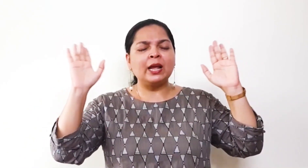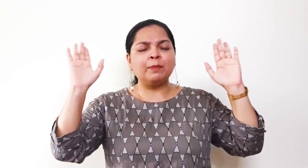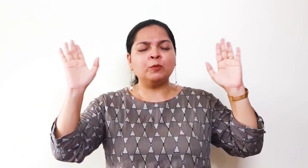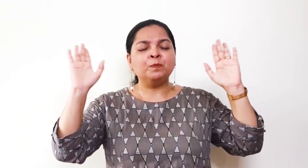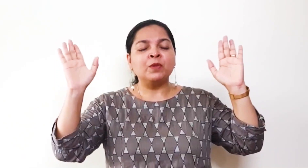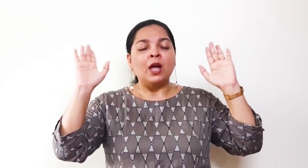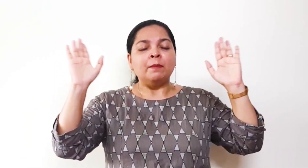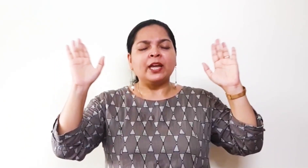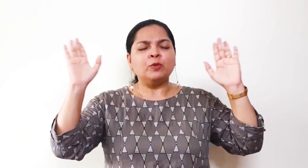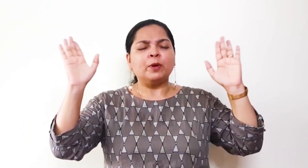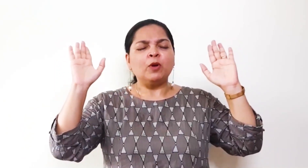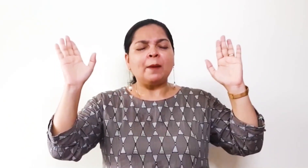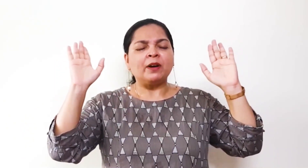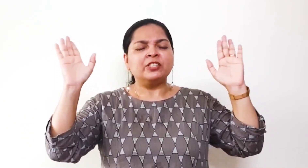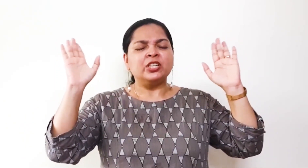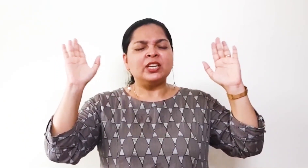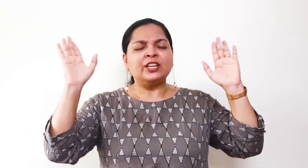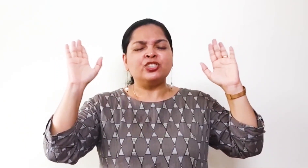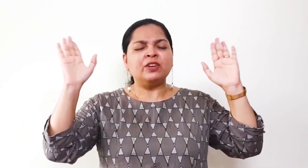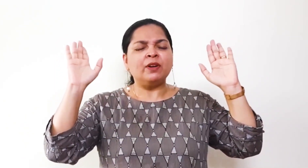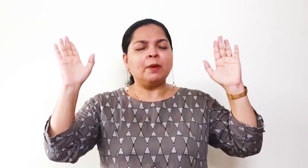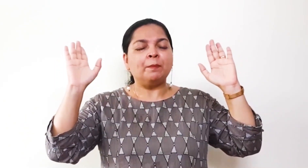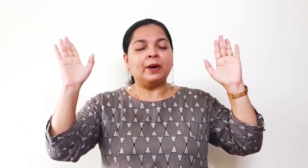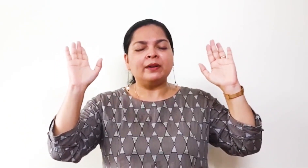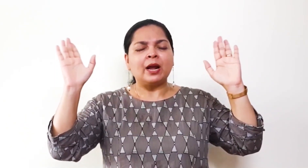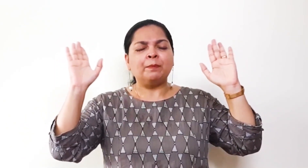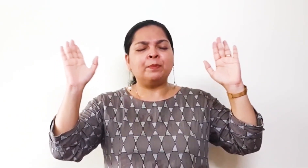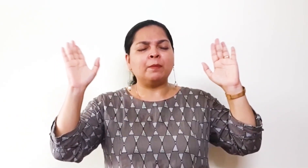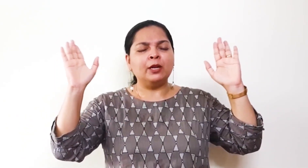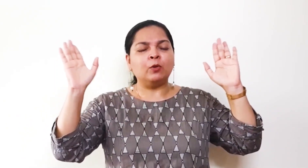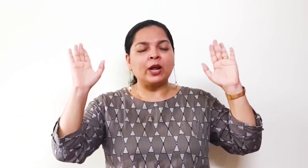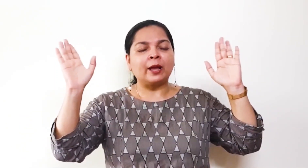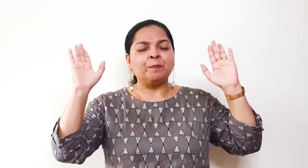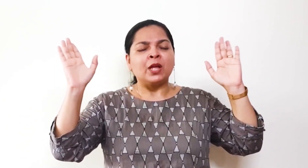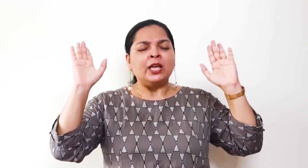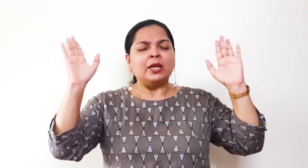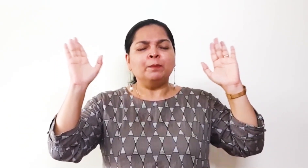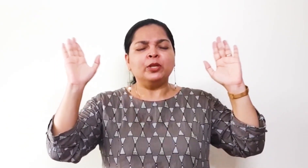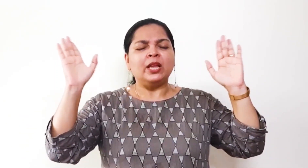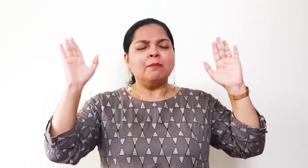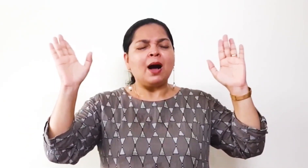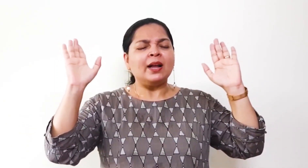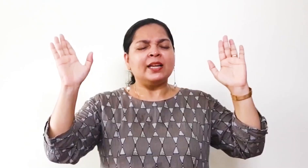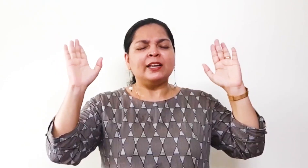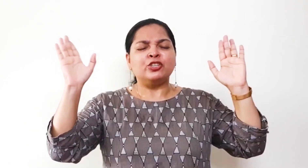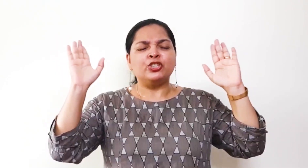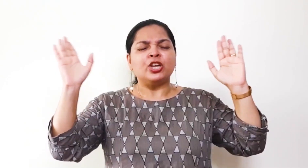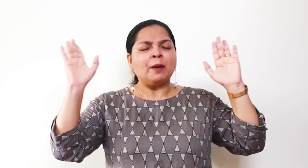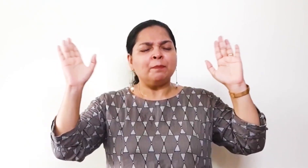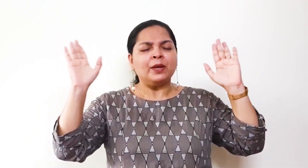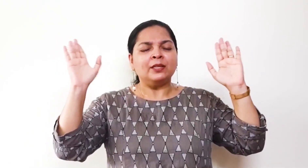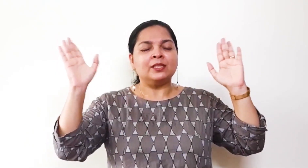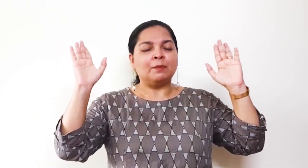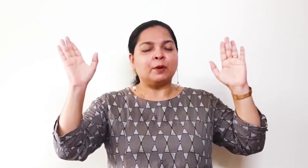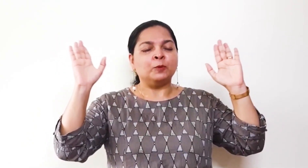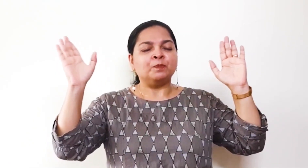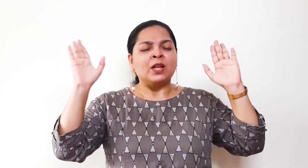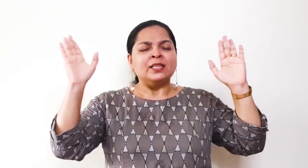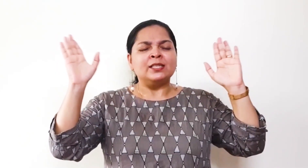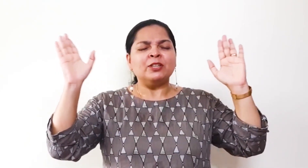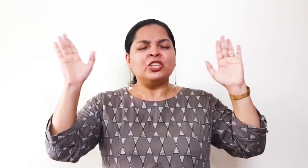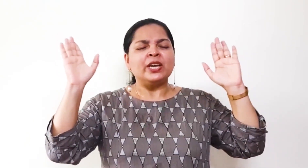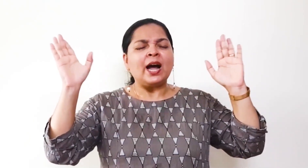देख रहे हैं प्रभु। मैं कहती हूँ प्रभु, आपका वचन इनके जीवन में बढ़ रहा है, प्रबल हो रहा है। ये बुद्धिमान है, ये चैंपियंस है